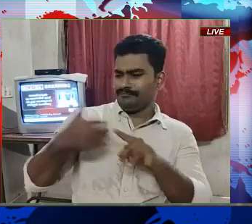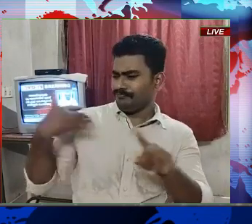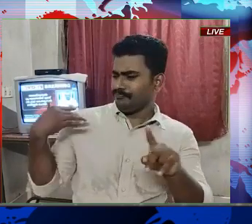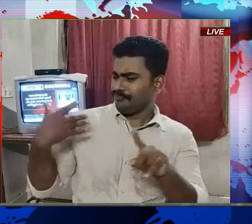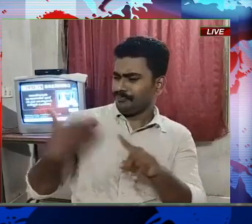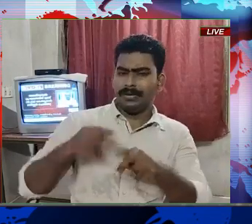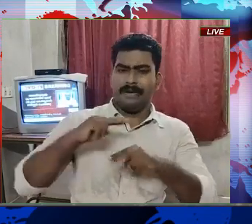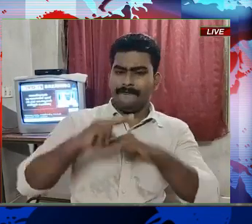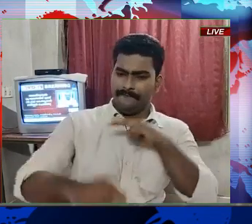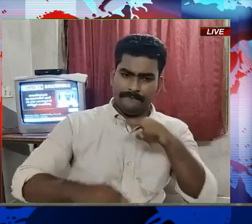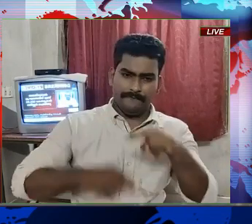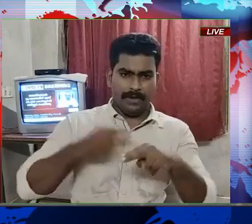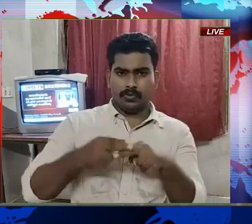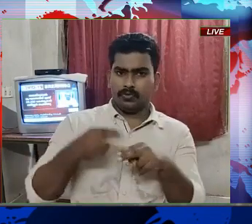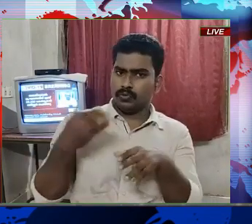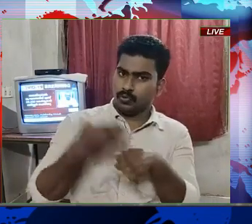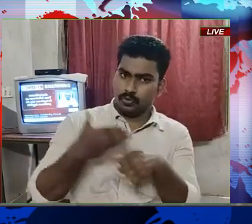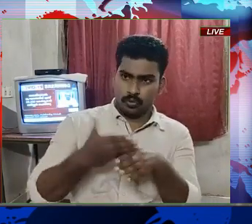21,000 പേരും